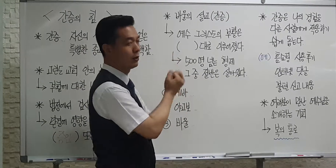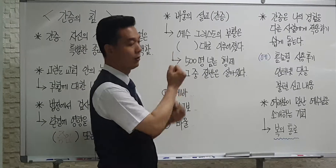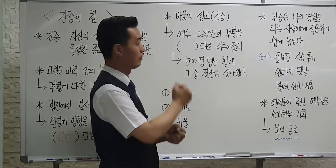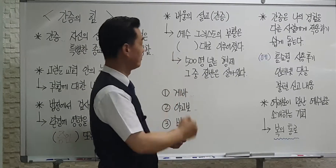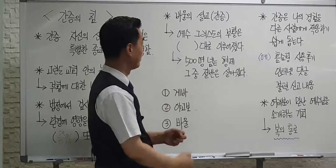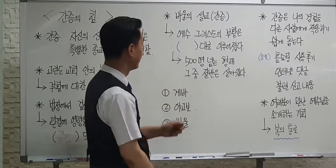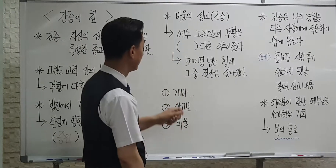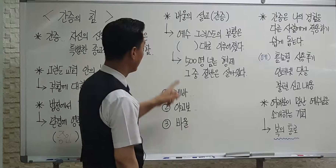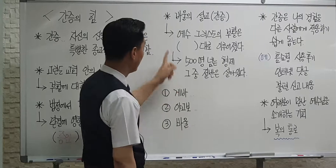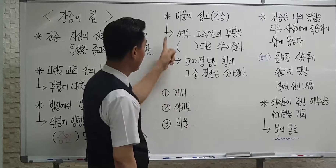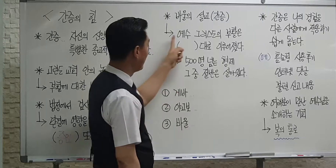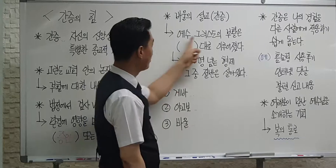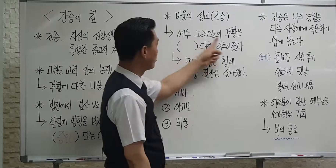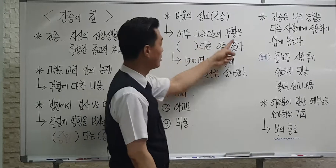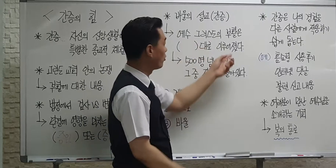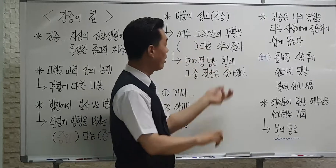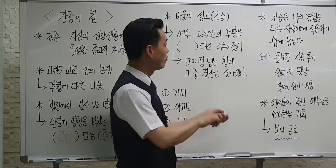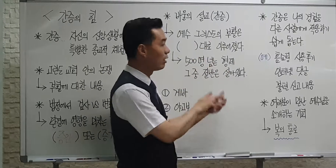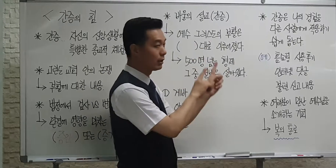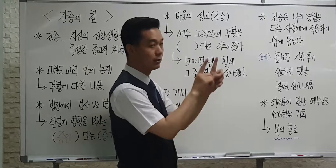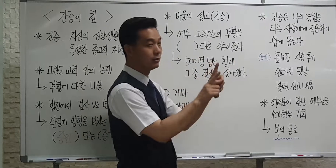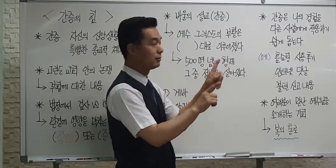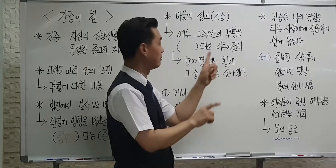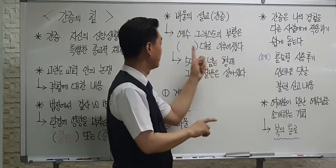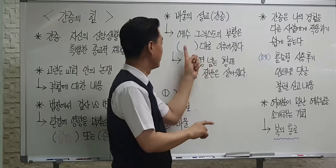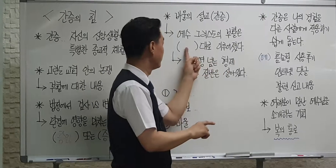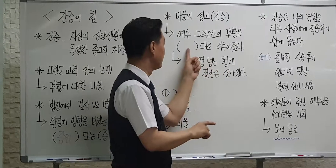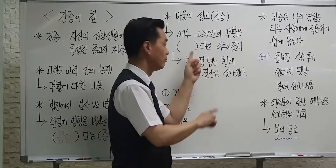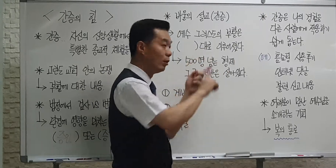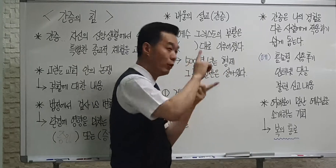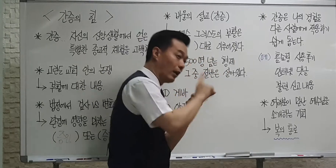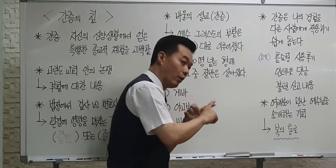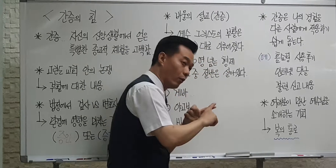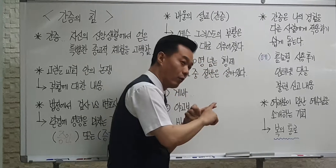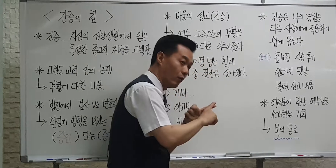해요. 예수 그리스도의 부활은 뭐뭐대로